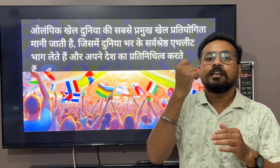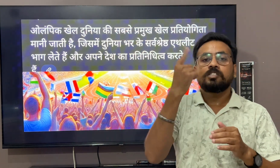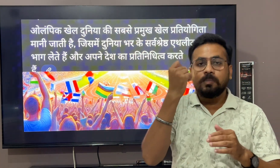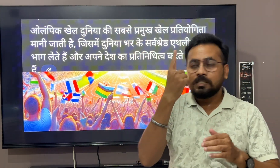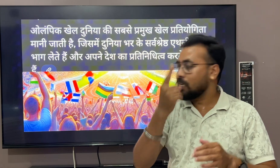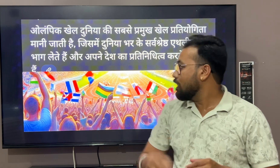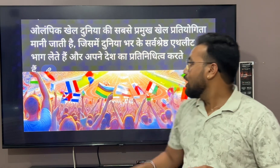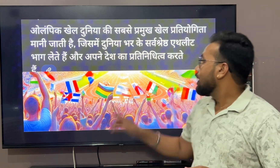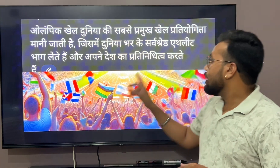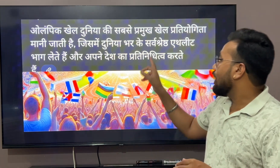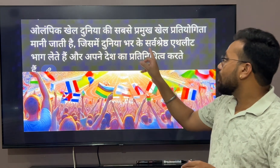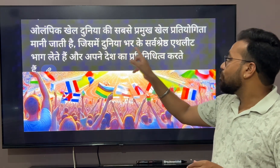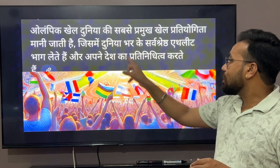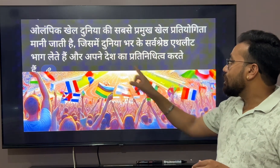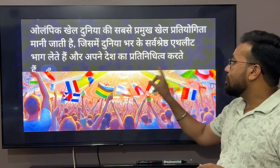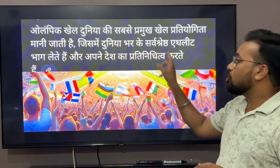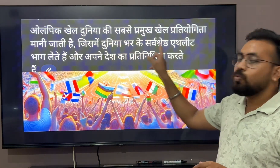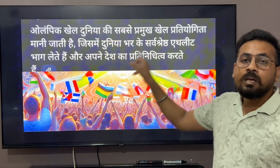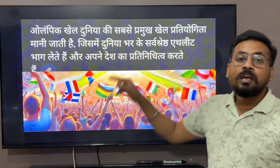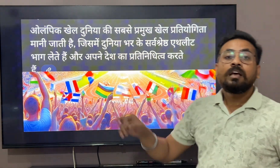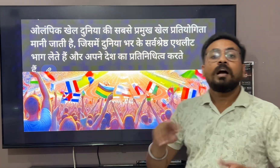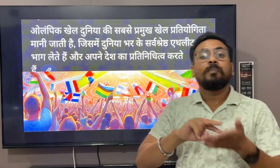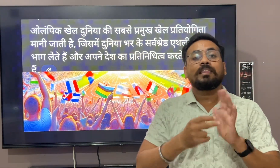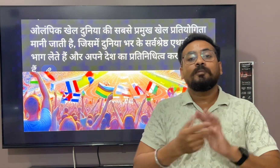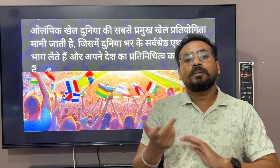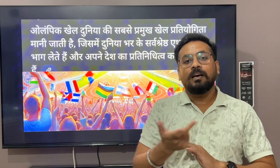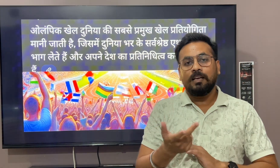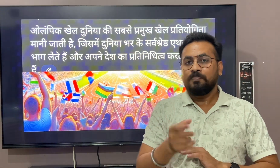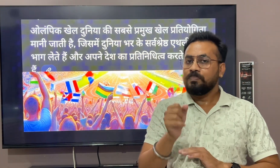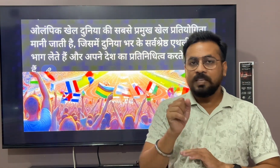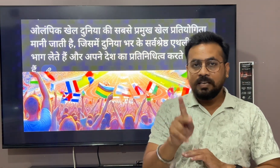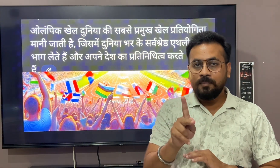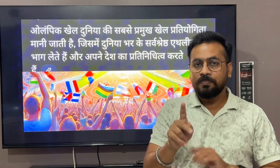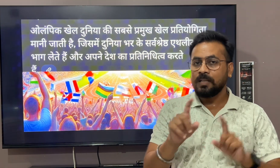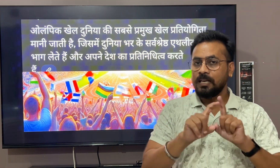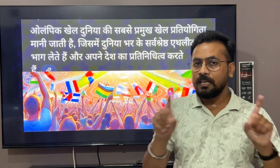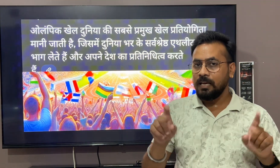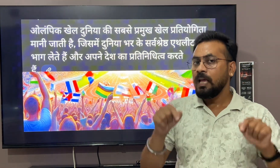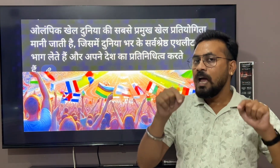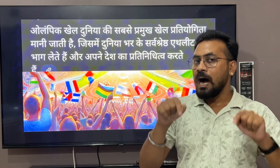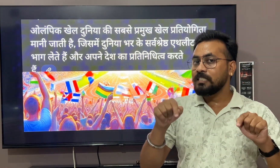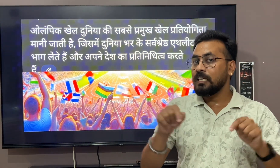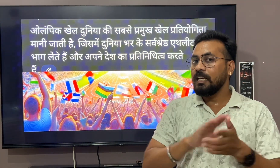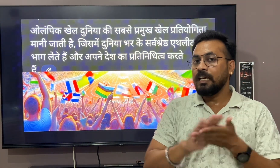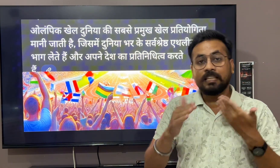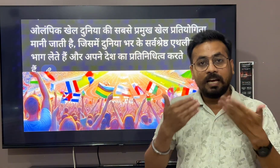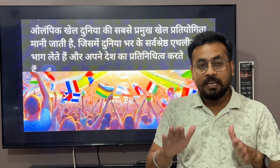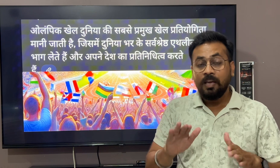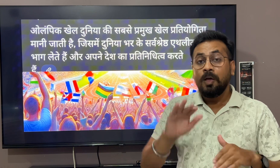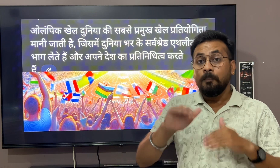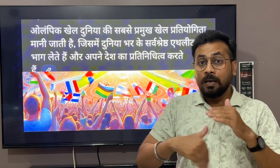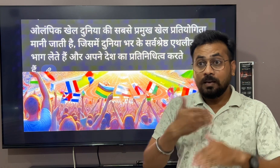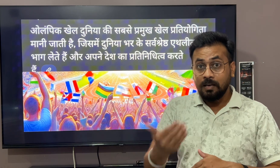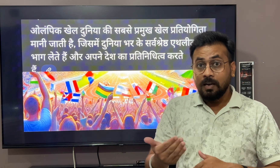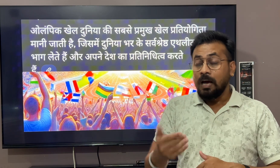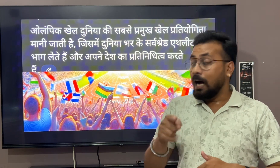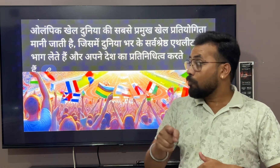समझ सके कि आखिर प्रतिनिधित्व का मतलब क्या है, ठीक है, क्लियर है। आज के लिए इतना ही, मैं कल आपको